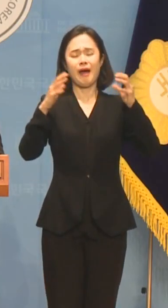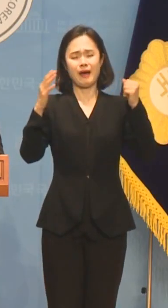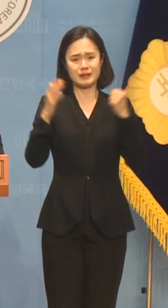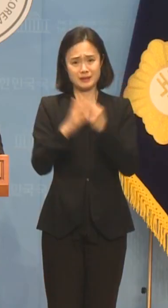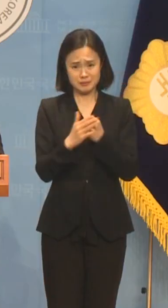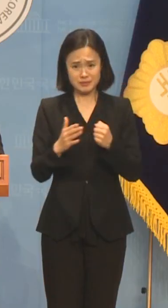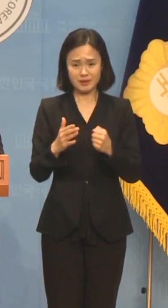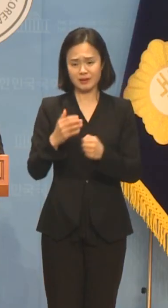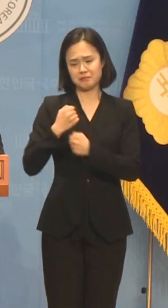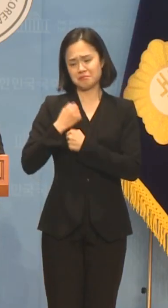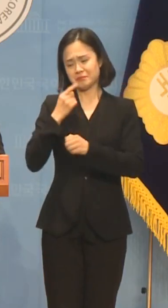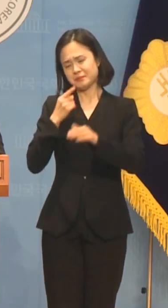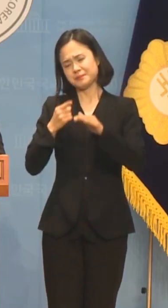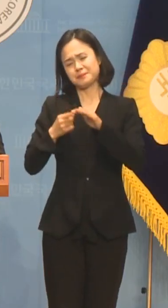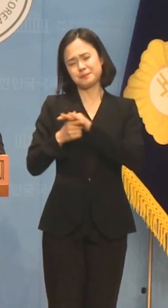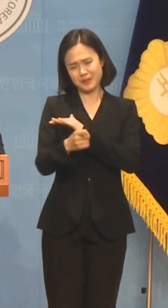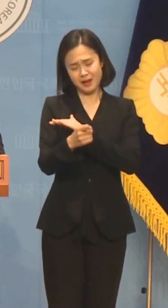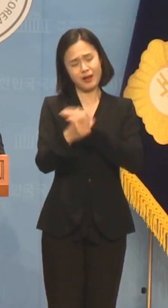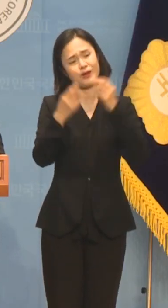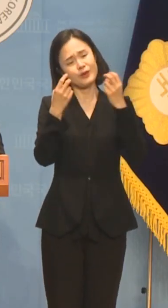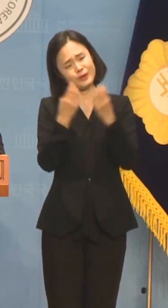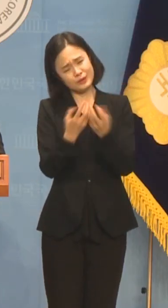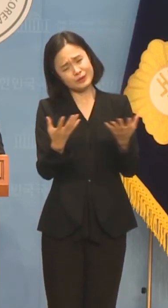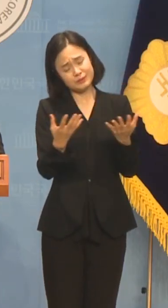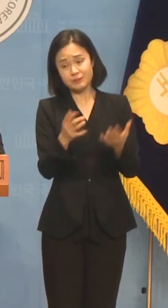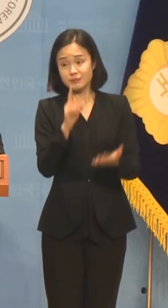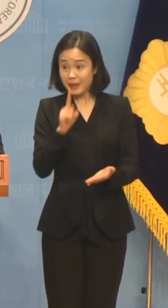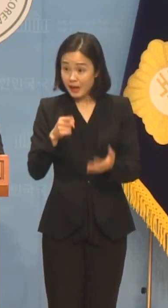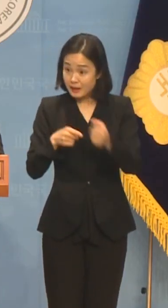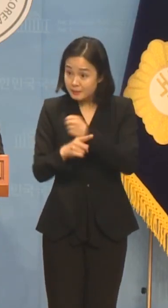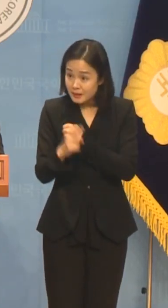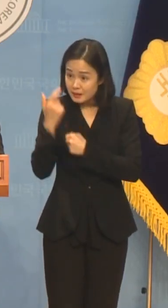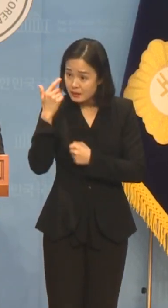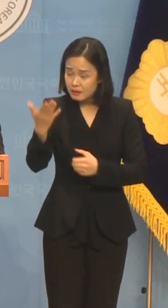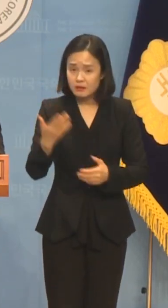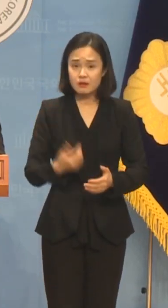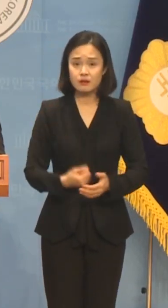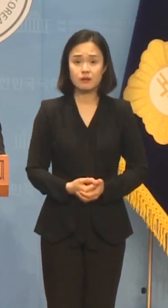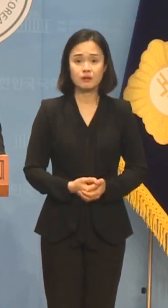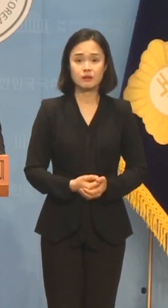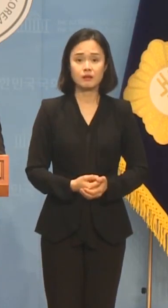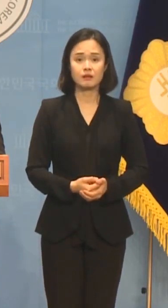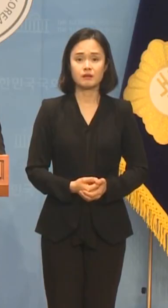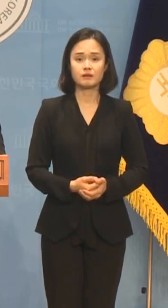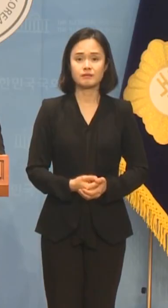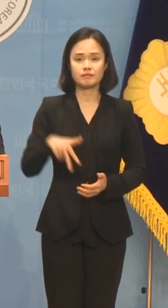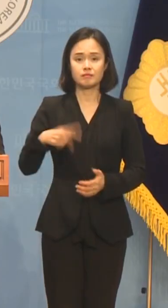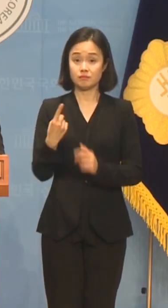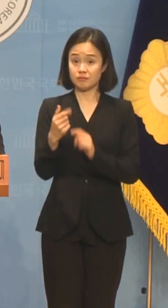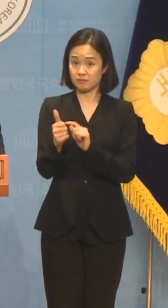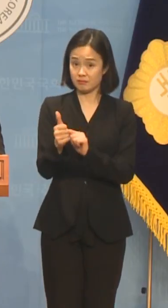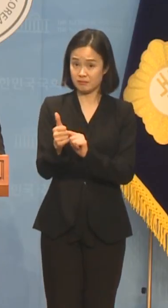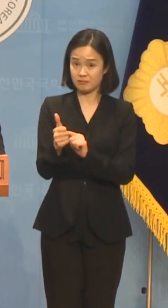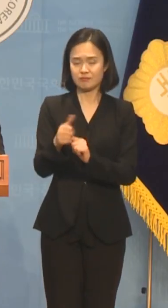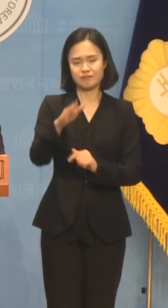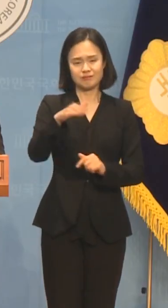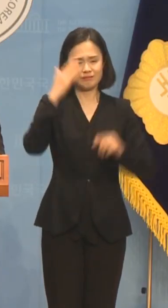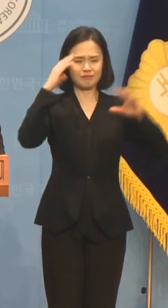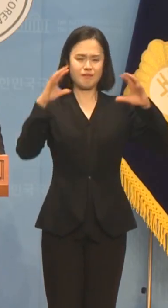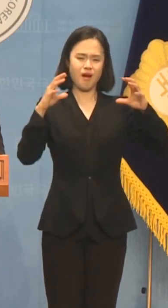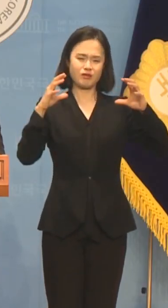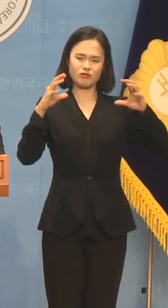없이 벌어지기라도 한다는 겁니까? 조 장관의 속내는 우리는 그런 수준의 나라이니